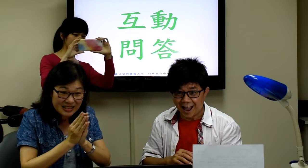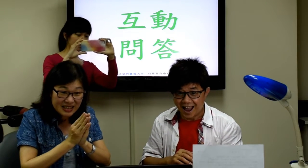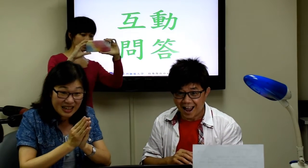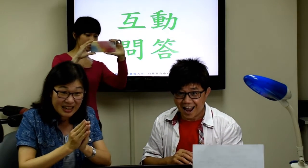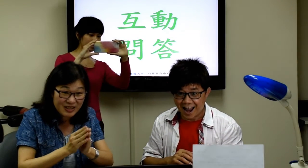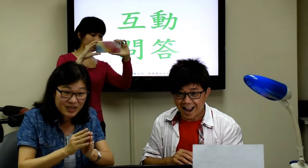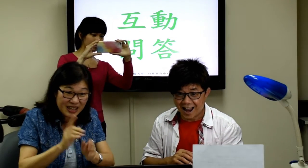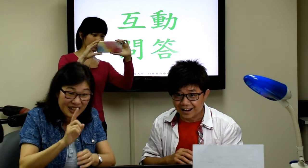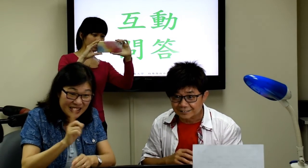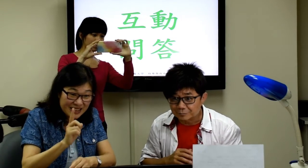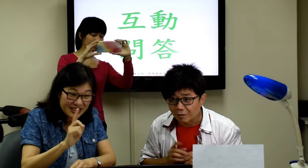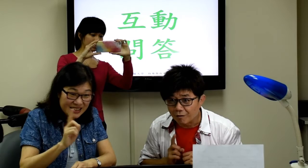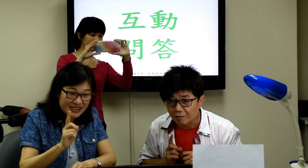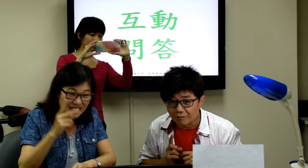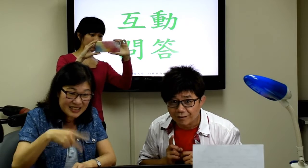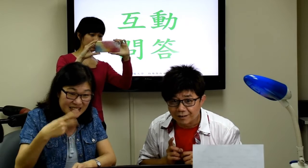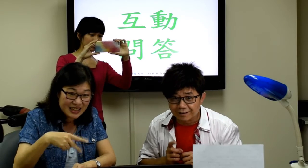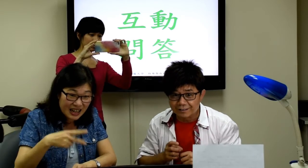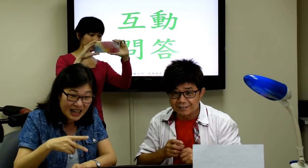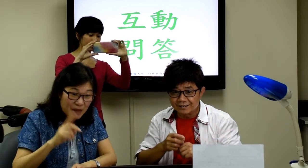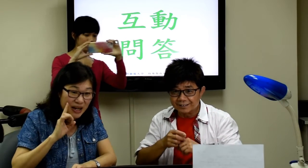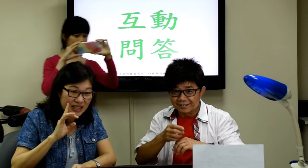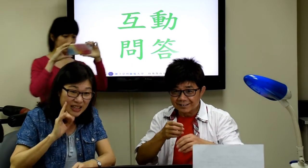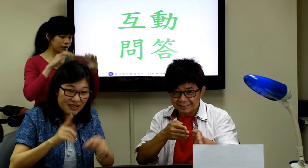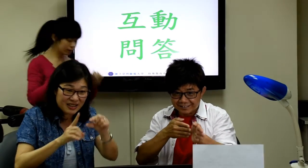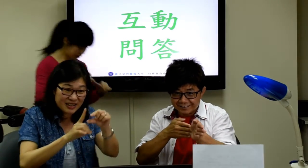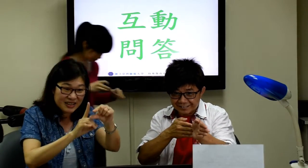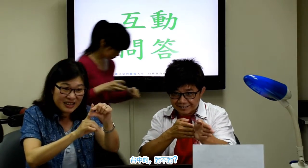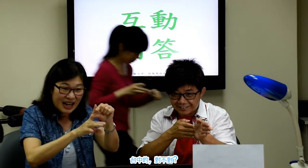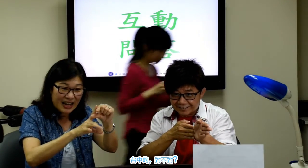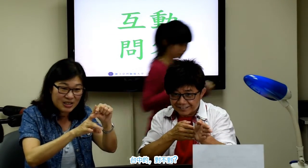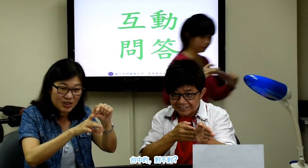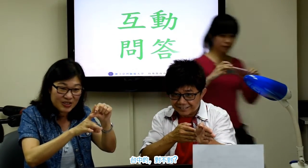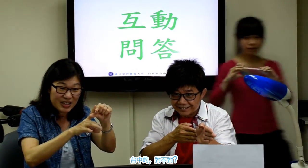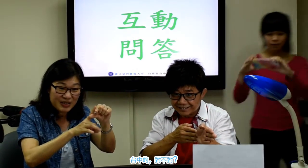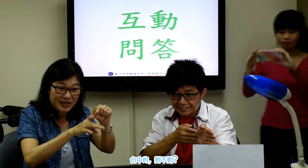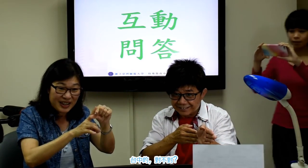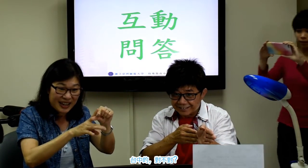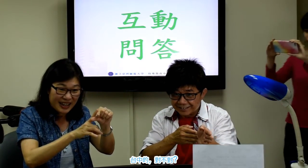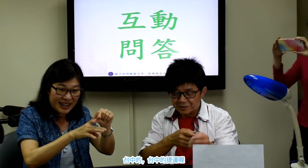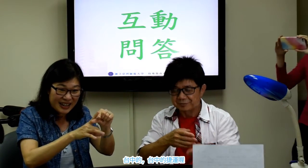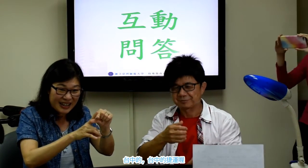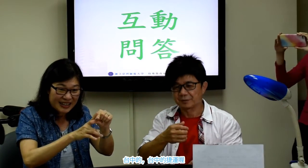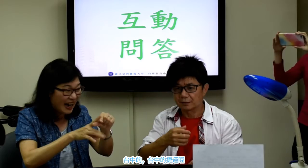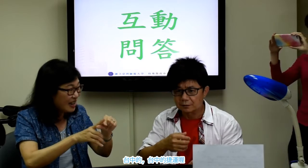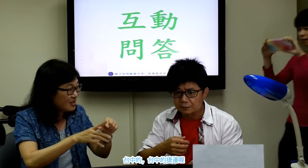猜猜看，哎，对，哪里的？再一次，阿嬷猜到了，台中的，对不对？